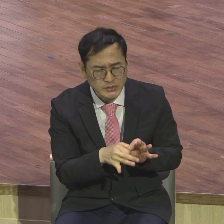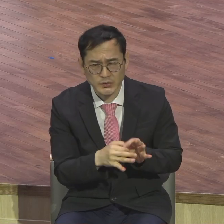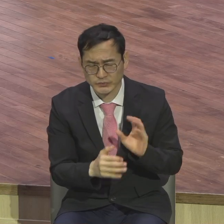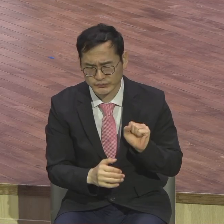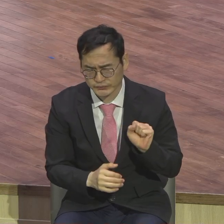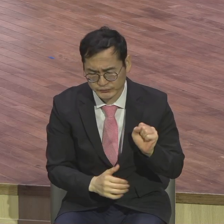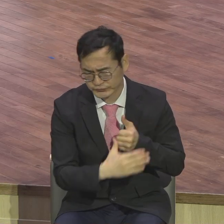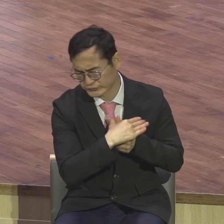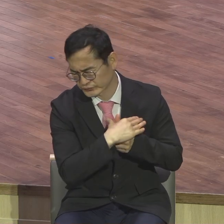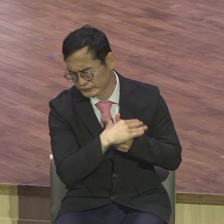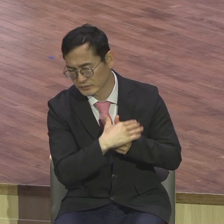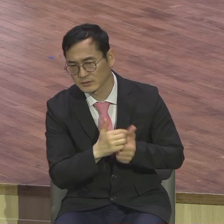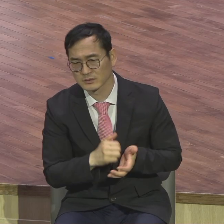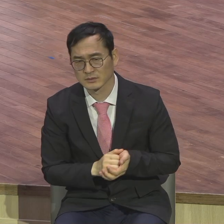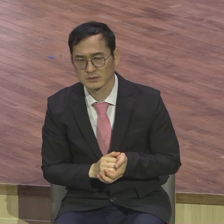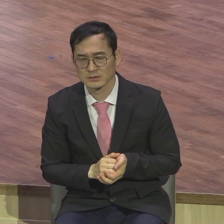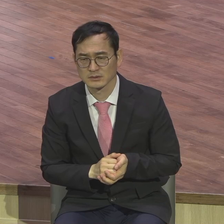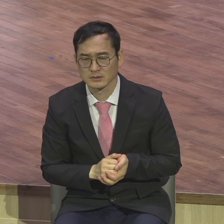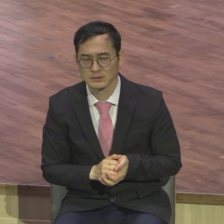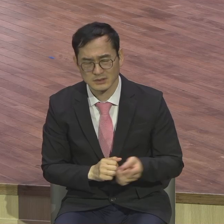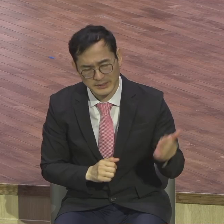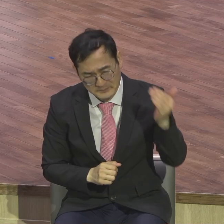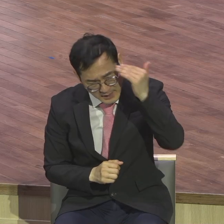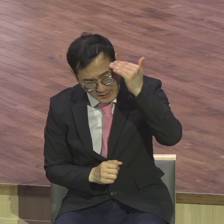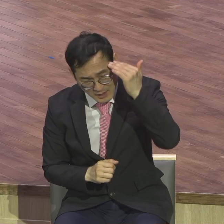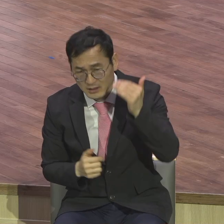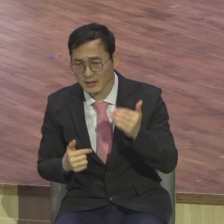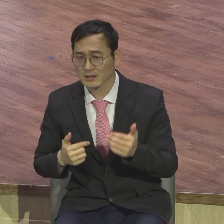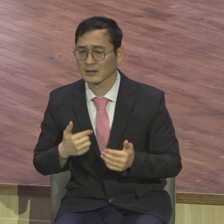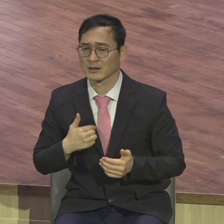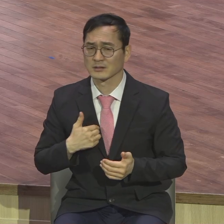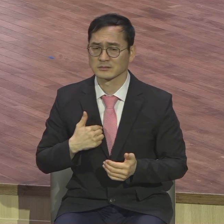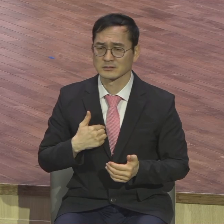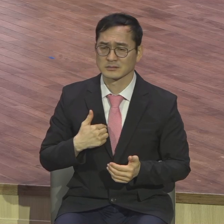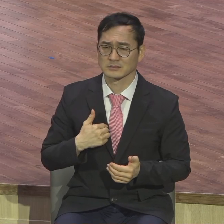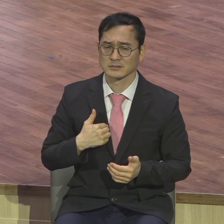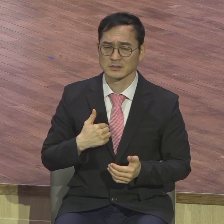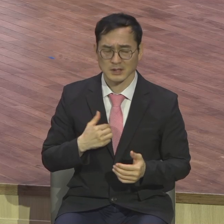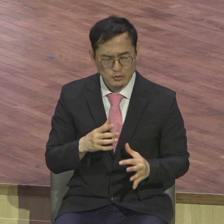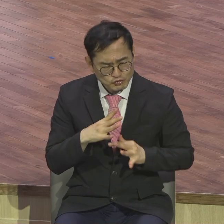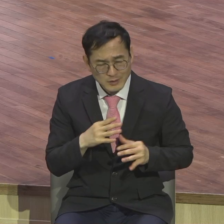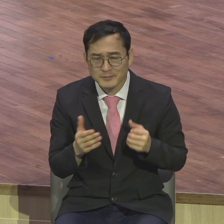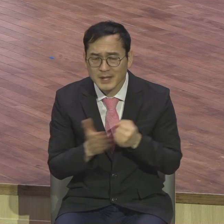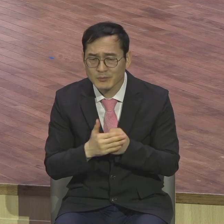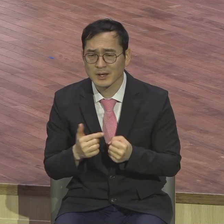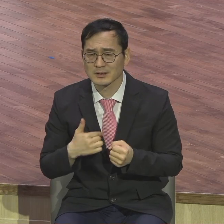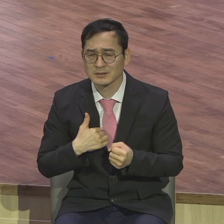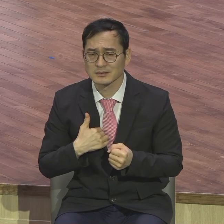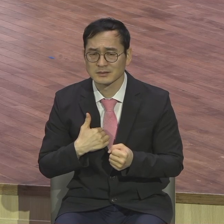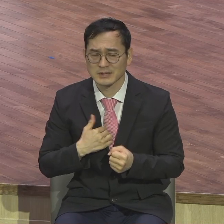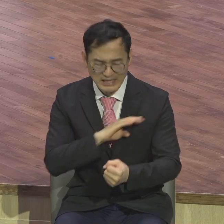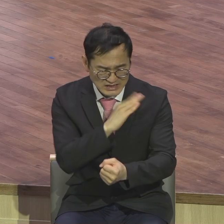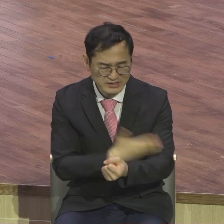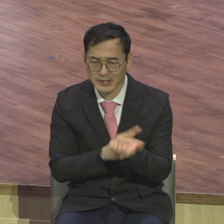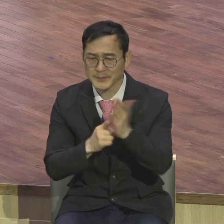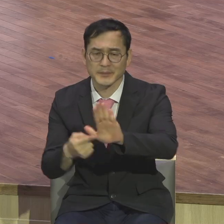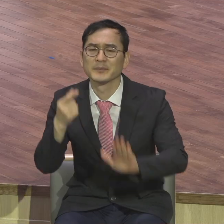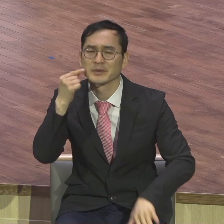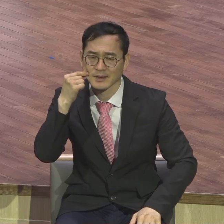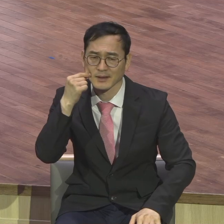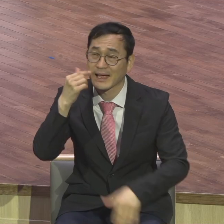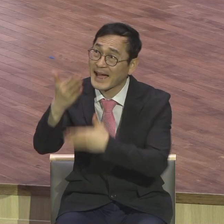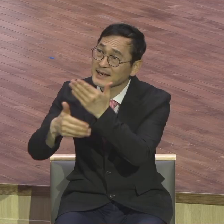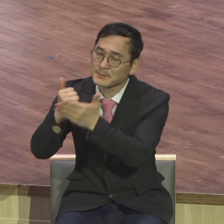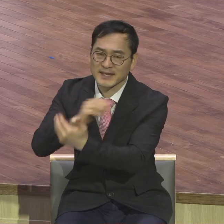여러분 실력 발휘를 못해요. 여러분 재능을 발휘하지 못해요. 두려움 때문에 하나님이 창조적 능력을